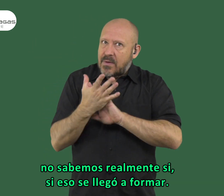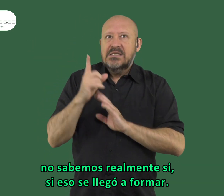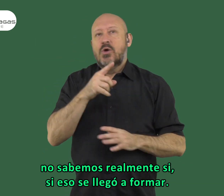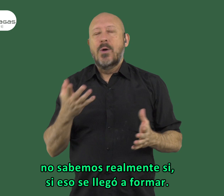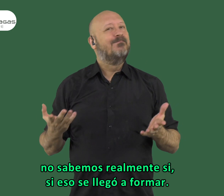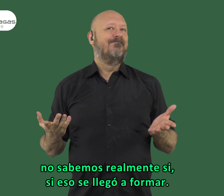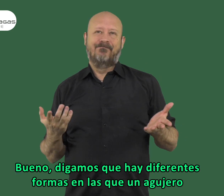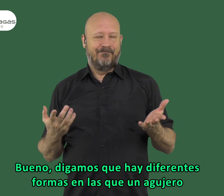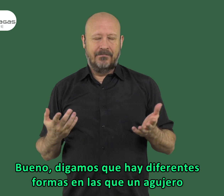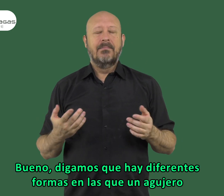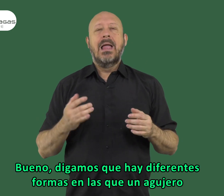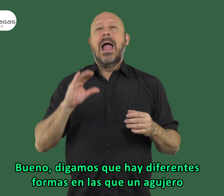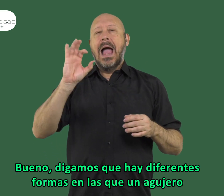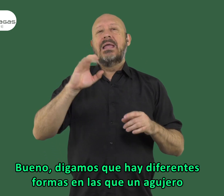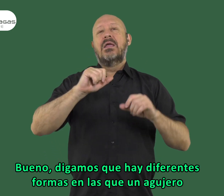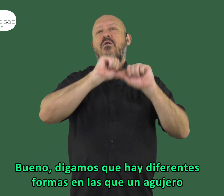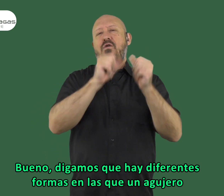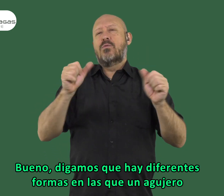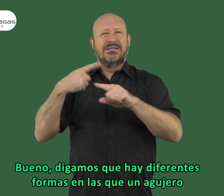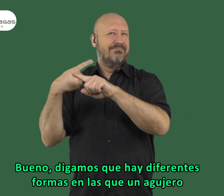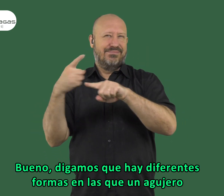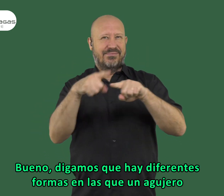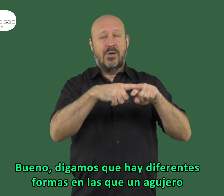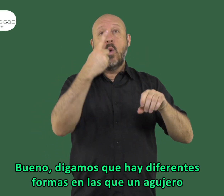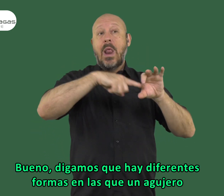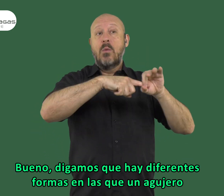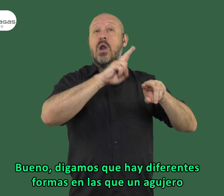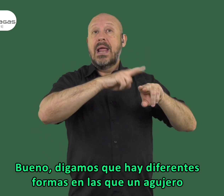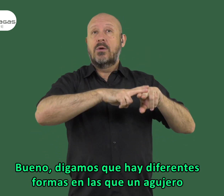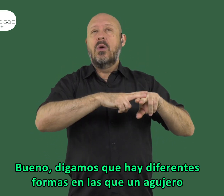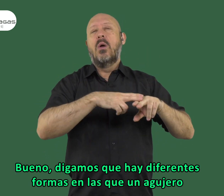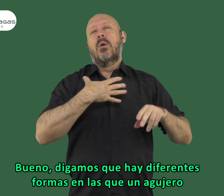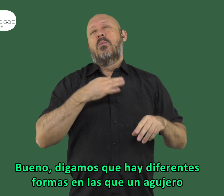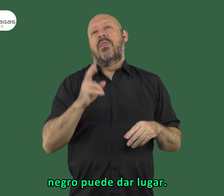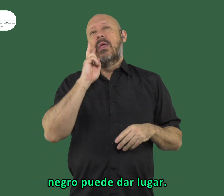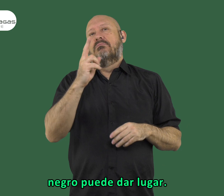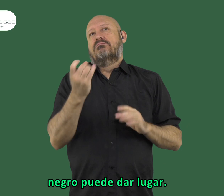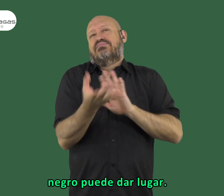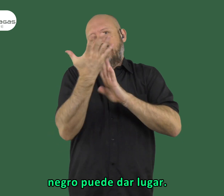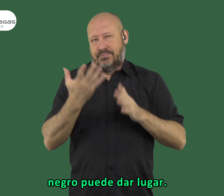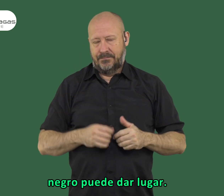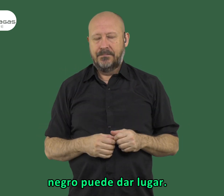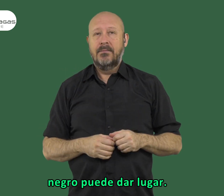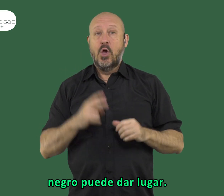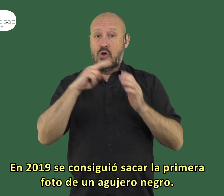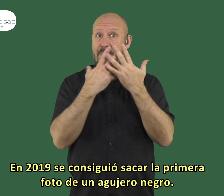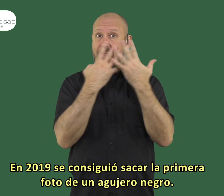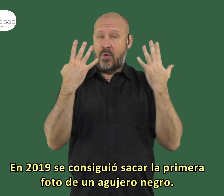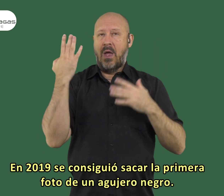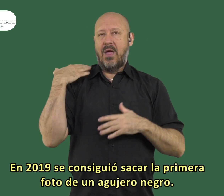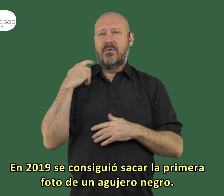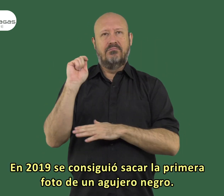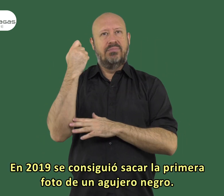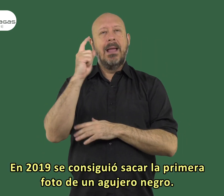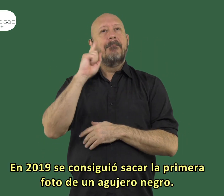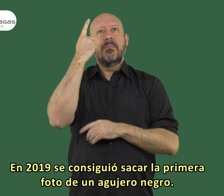se llegó a formar. Bueno, digamos que hay diferentes formas en las que un agujero negro puede dar lugar. En